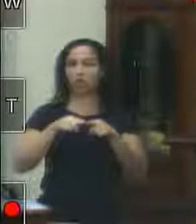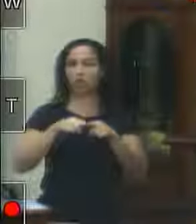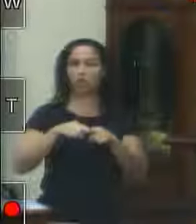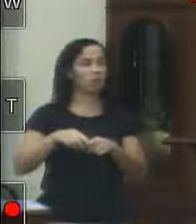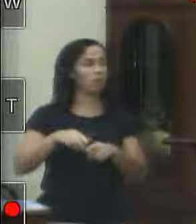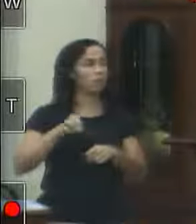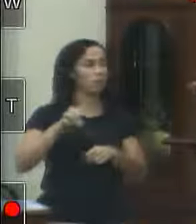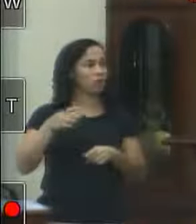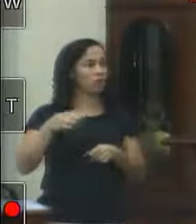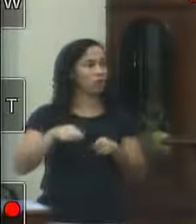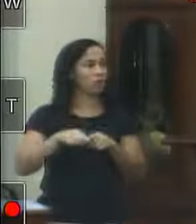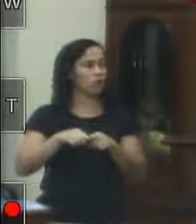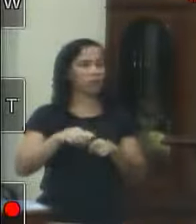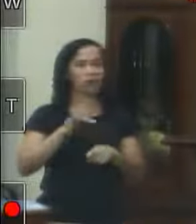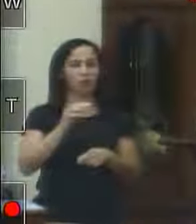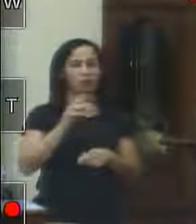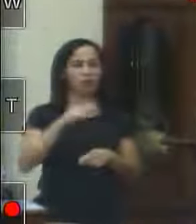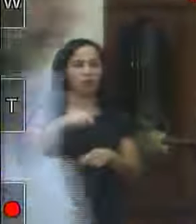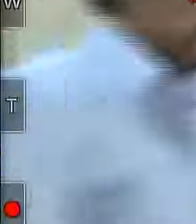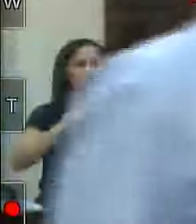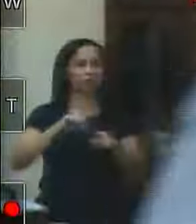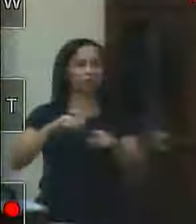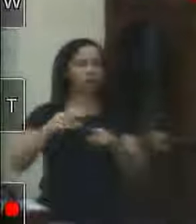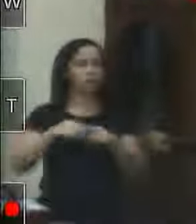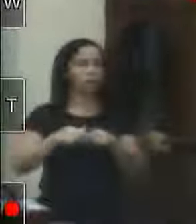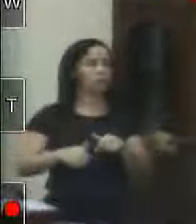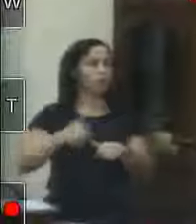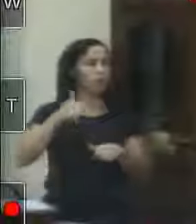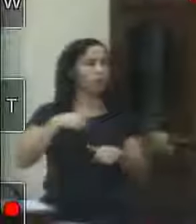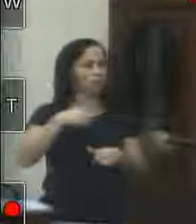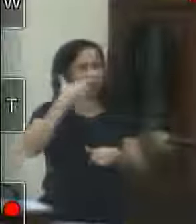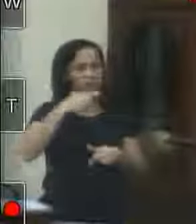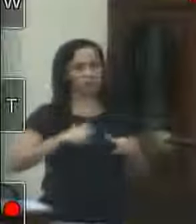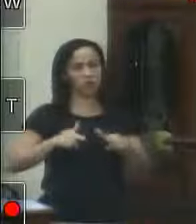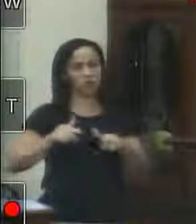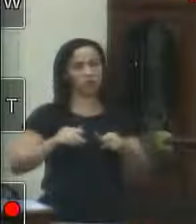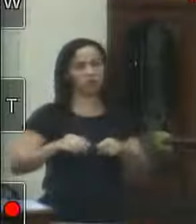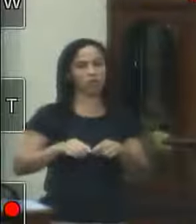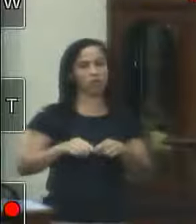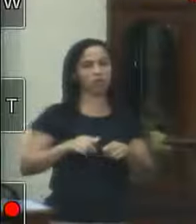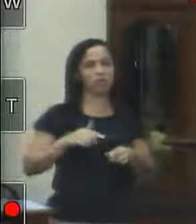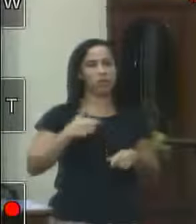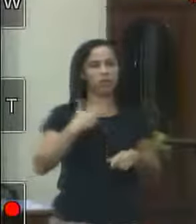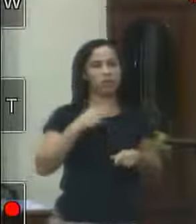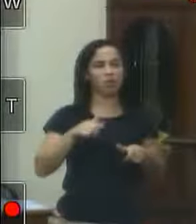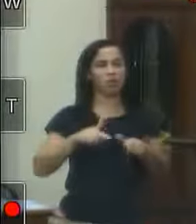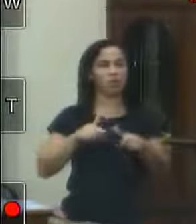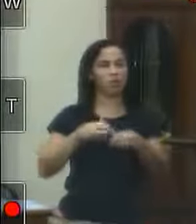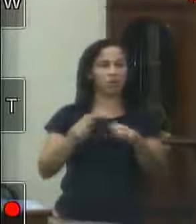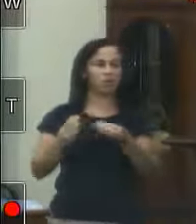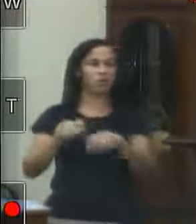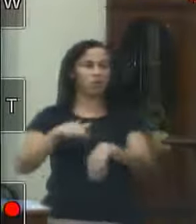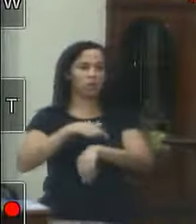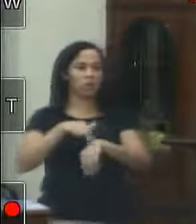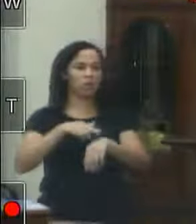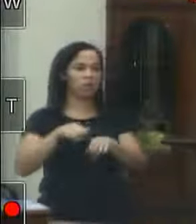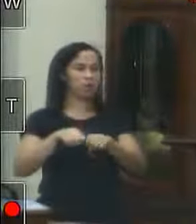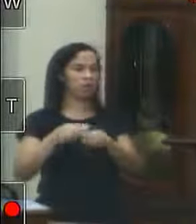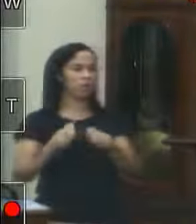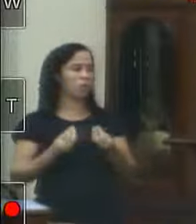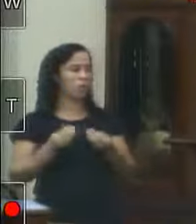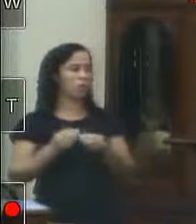coisa. Estou trabalhando com o Fernandinho e dou o melhor de mim. O tempo todo. Eu não trabalho só no horário de serviço, não. Eu estou na frente de